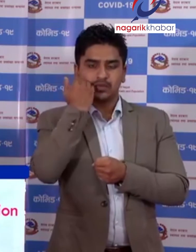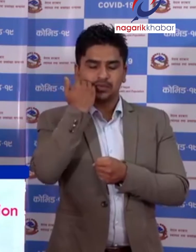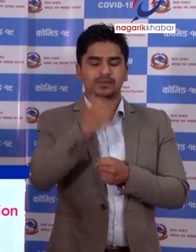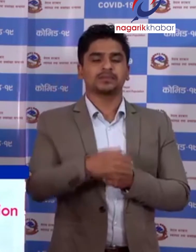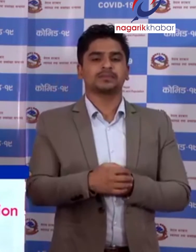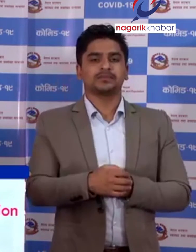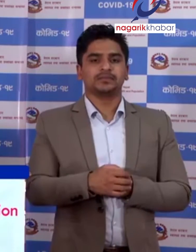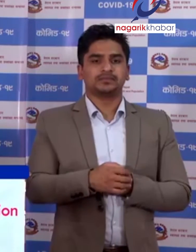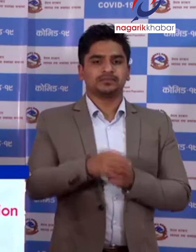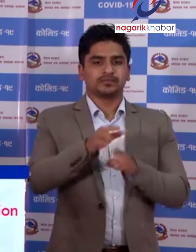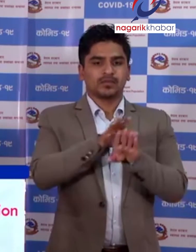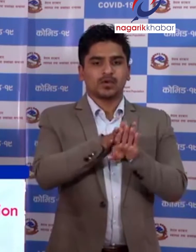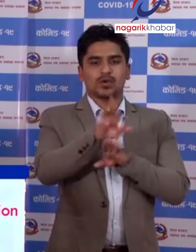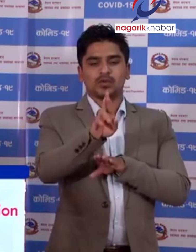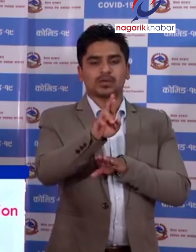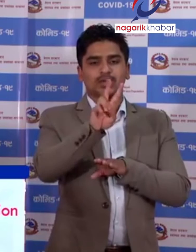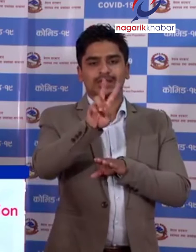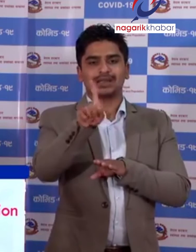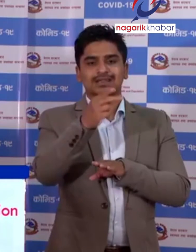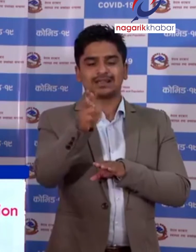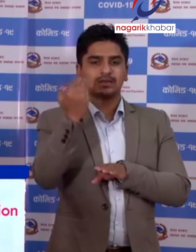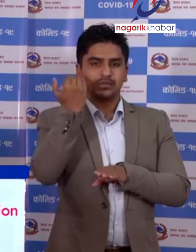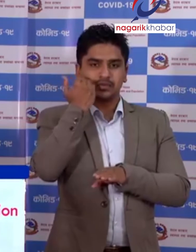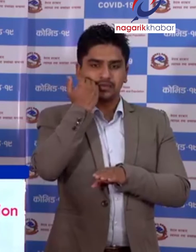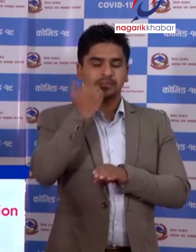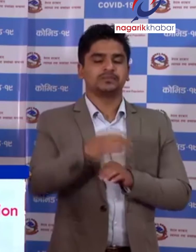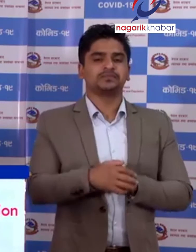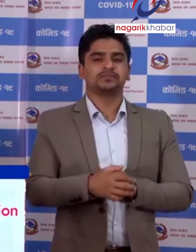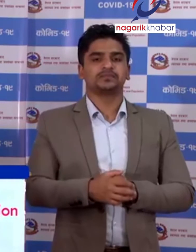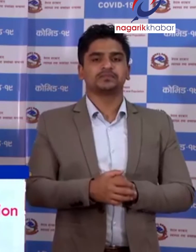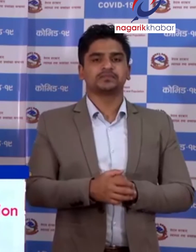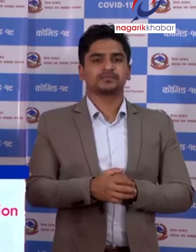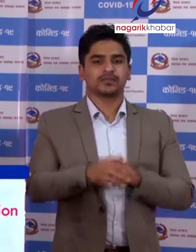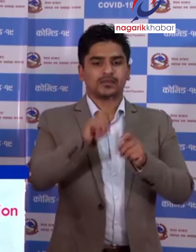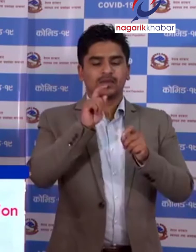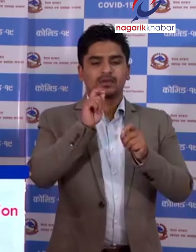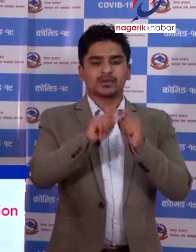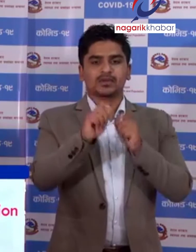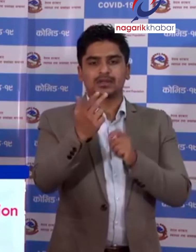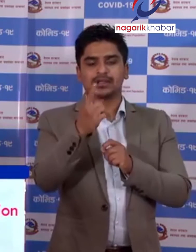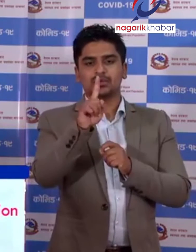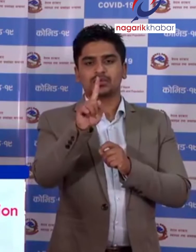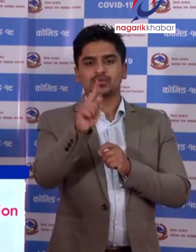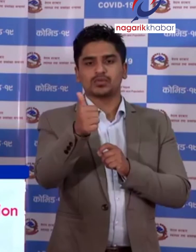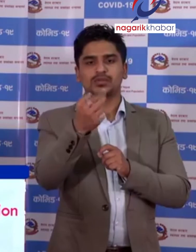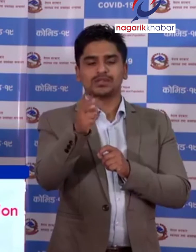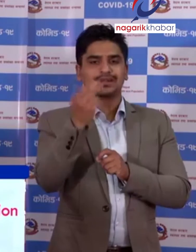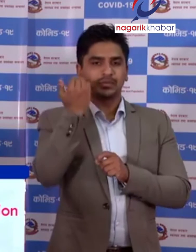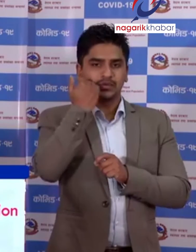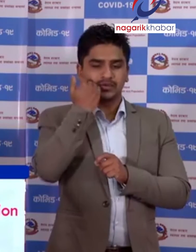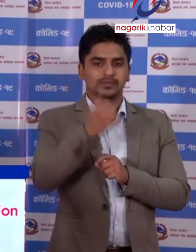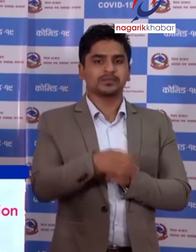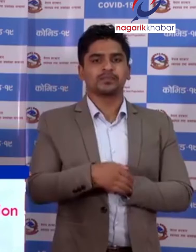हुनुहुन्छ र रौतहट को 21 जना पुरुष हुनुहुन्छ। सर्लाही को 16 जना पुरुष